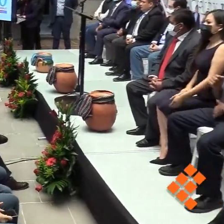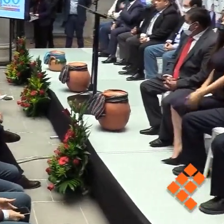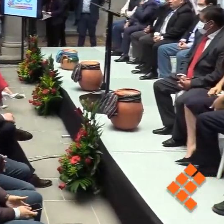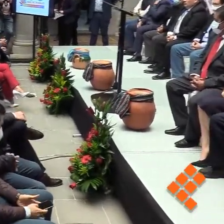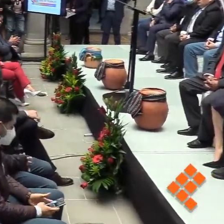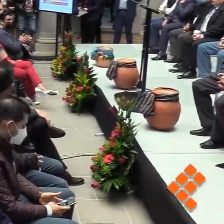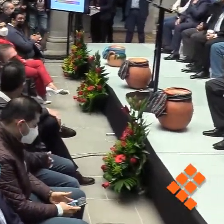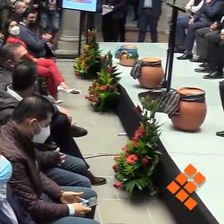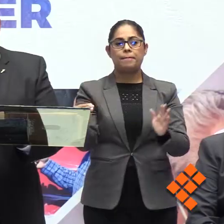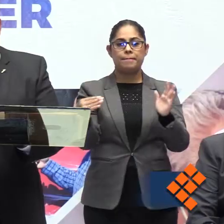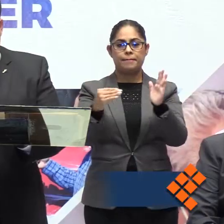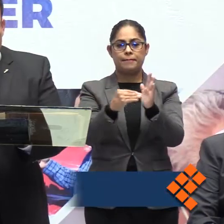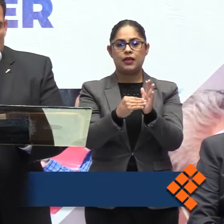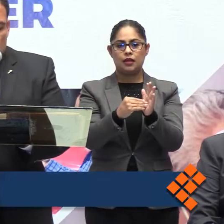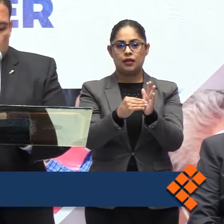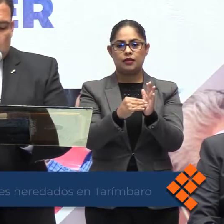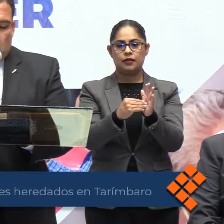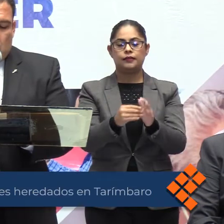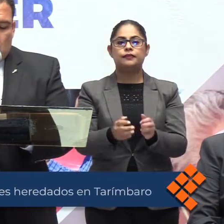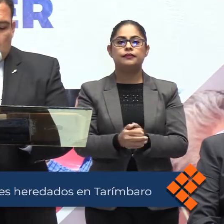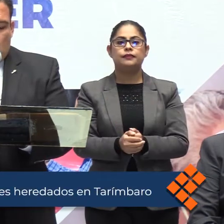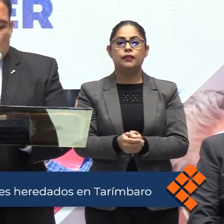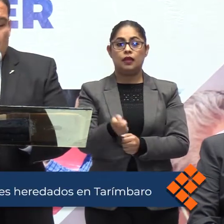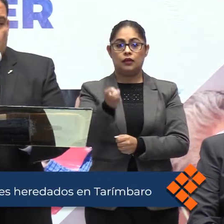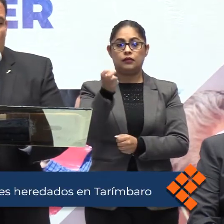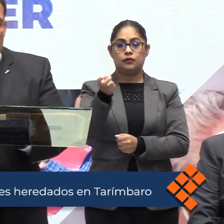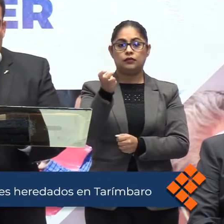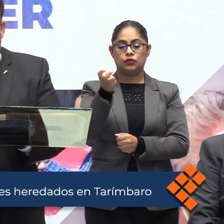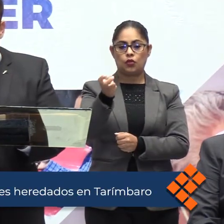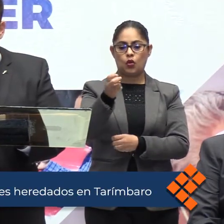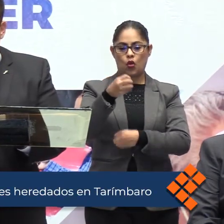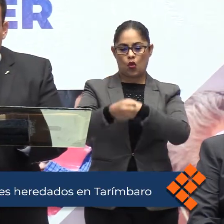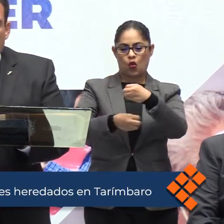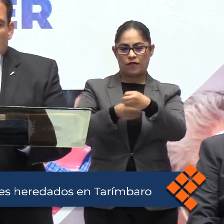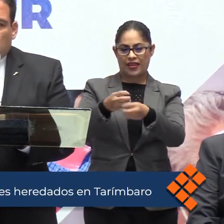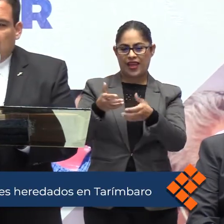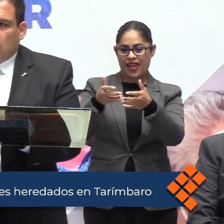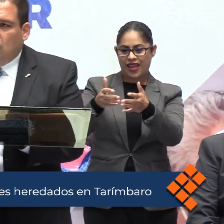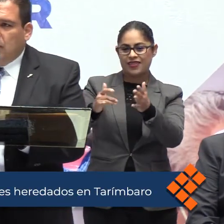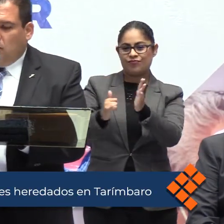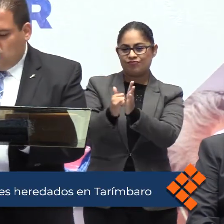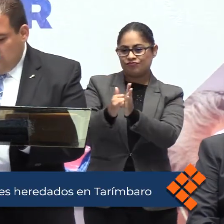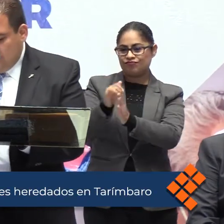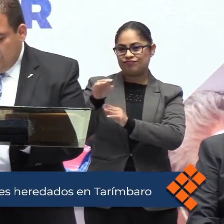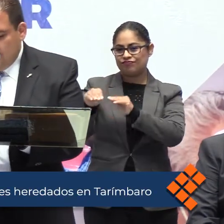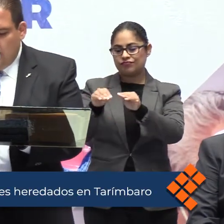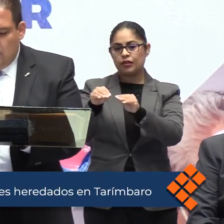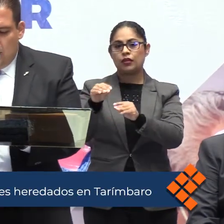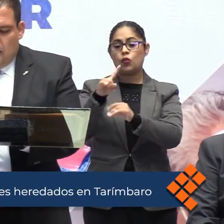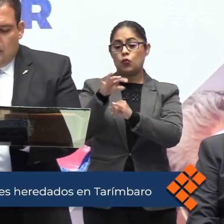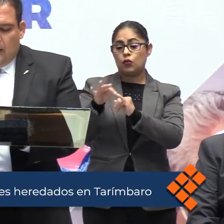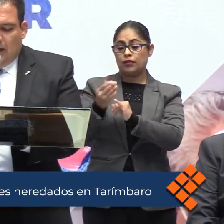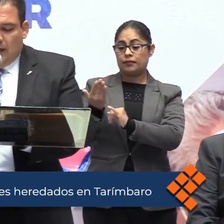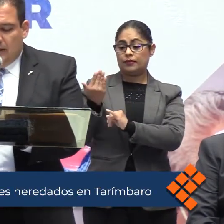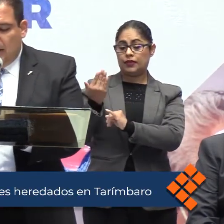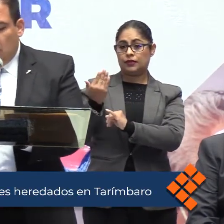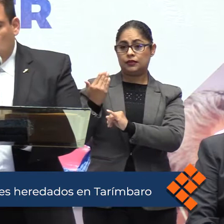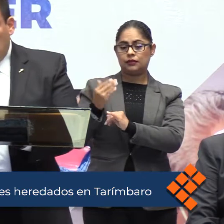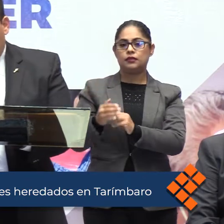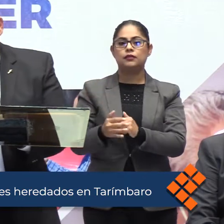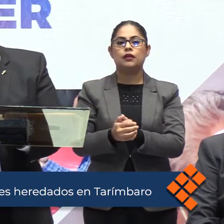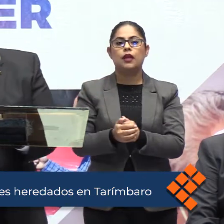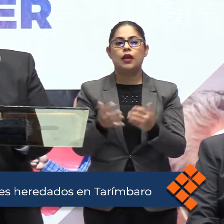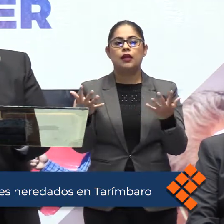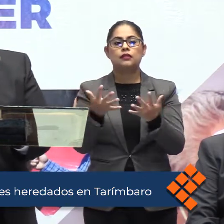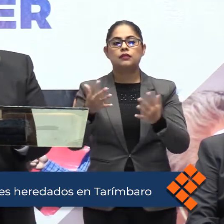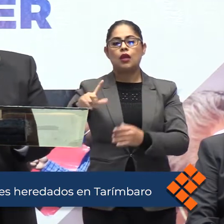los ciudadanos. El cual, en obra pública, en los tres últimos meses que realizaron